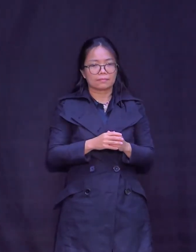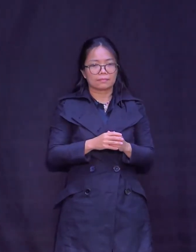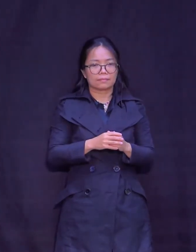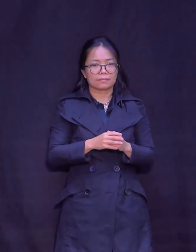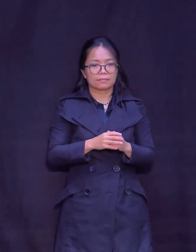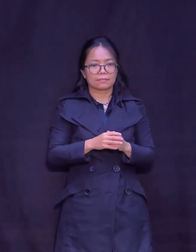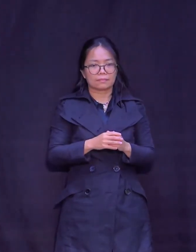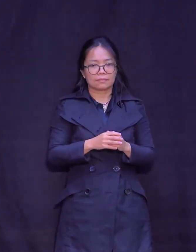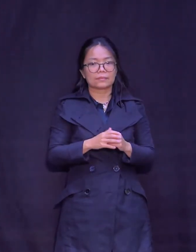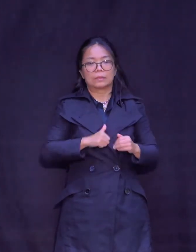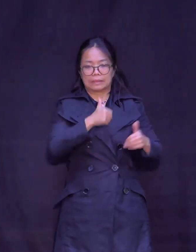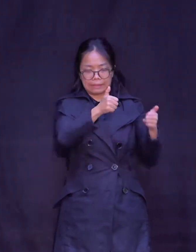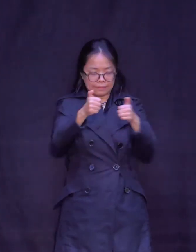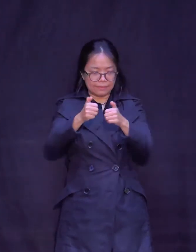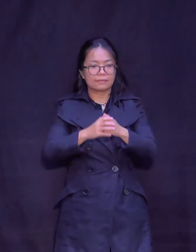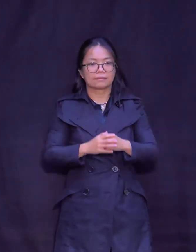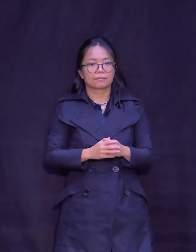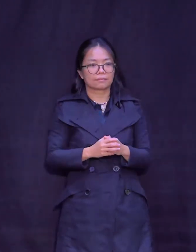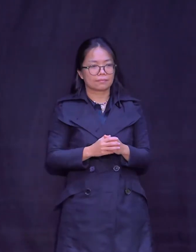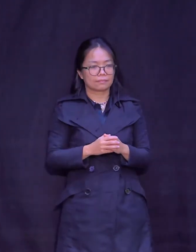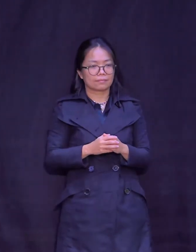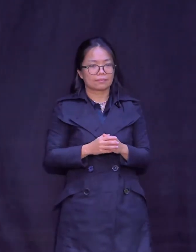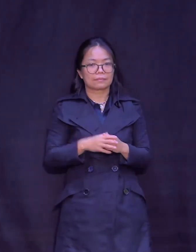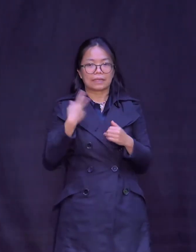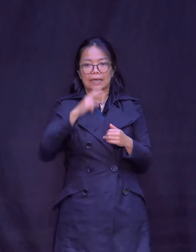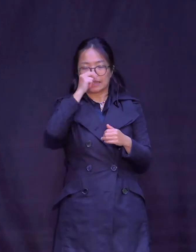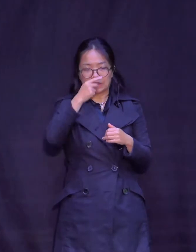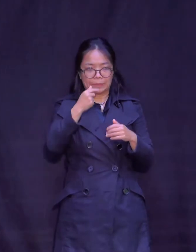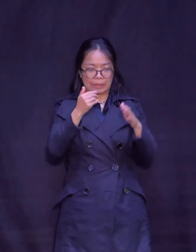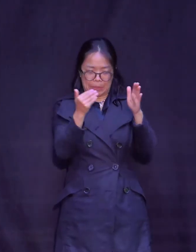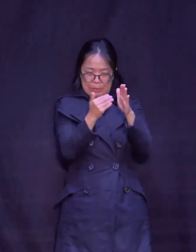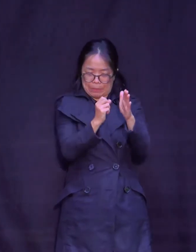常感谢。那特别在结